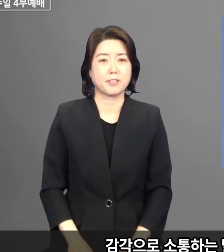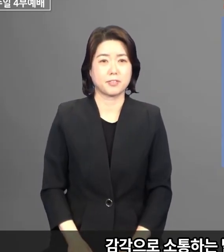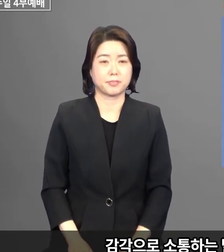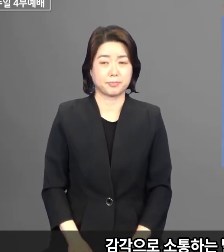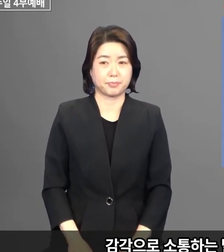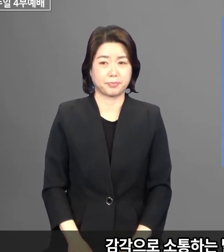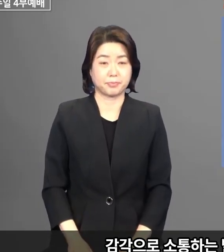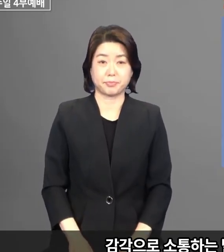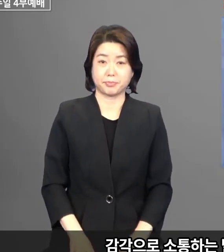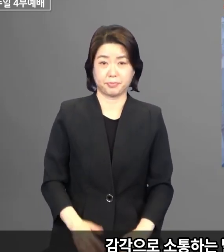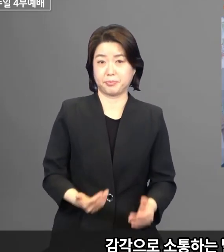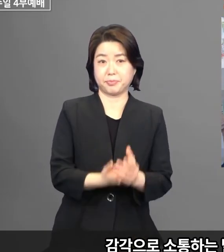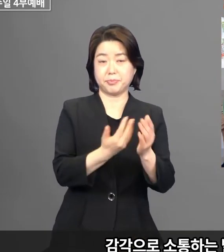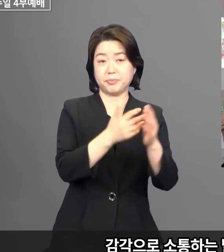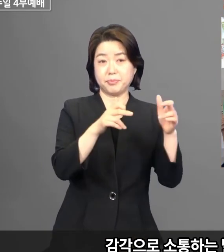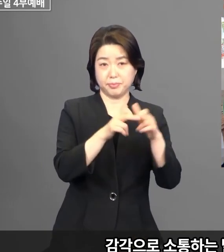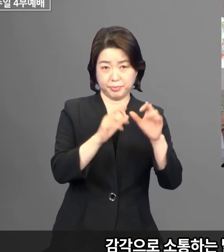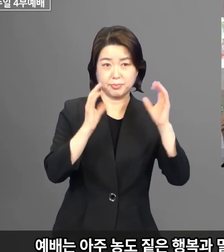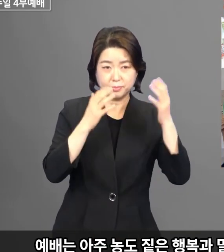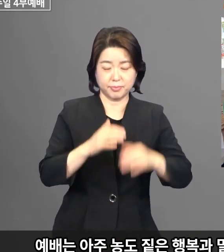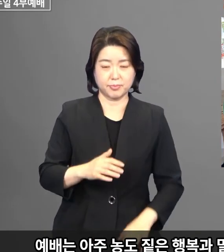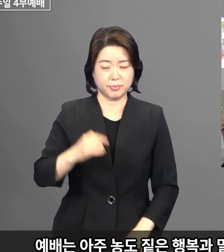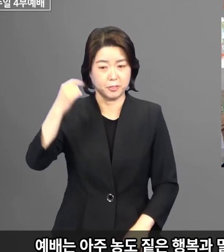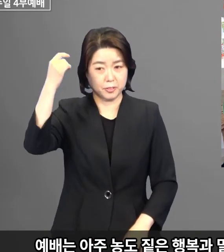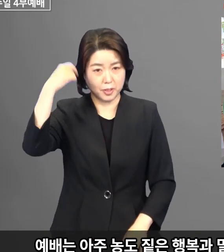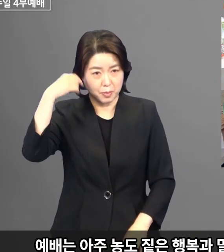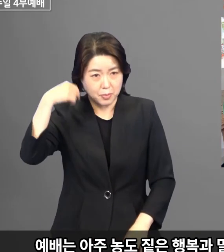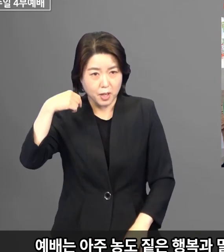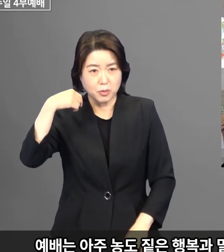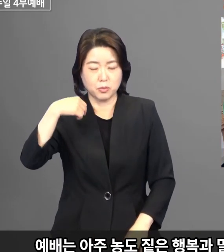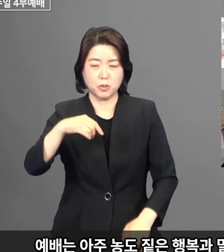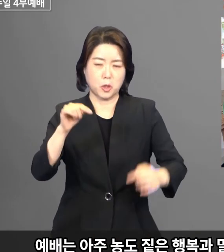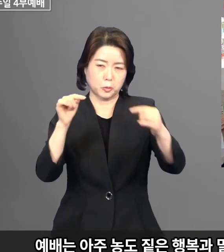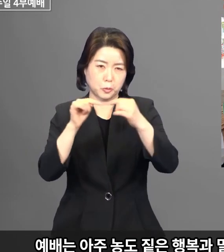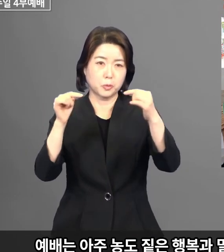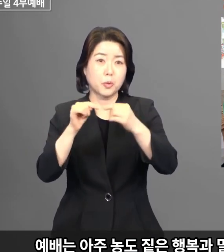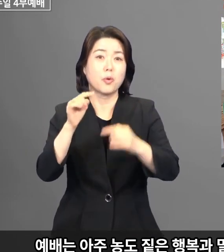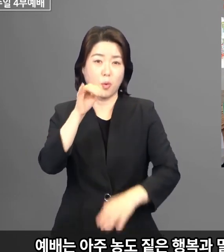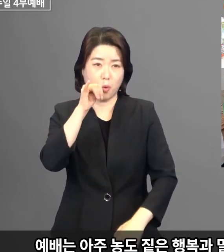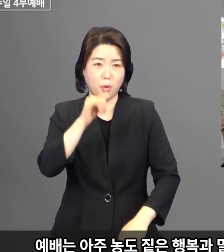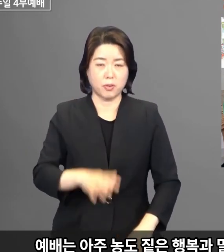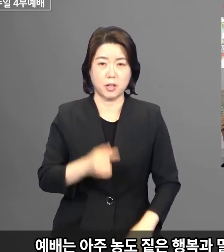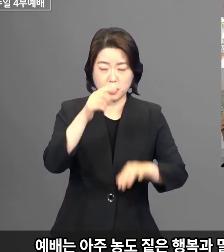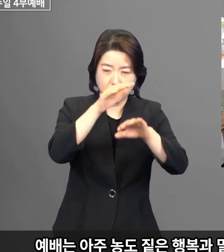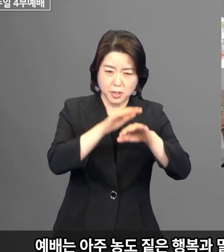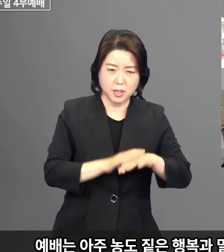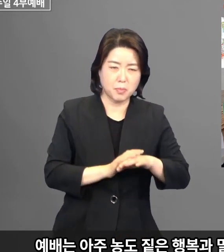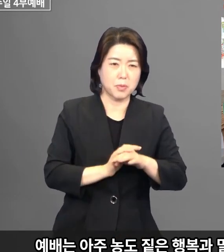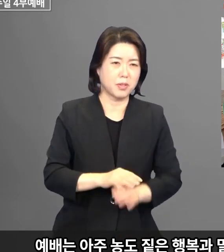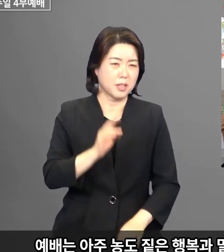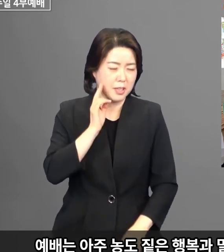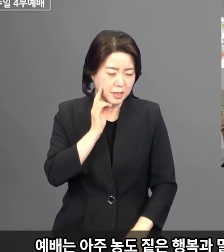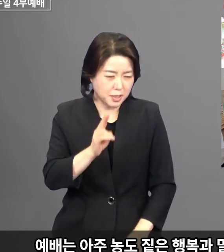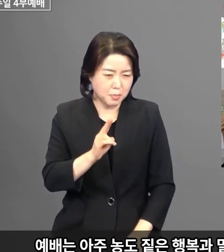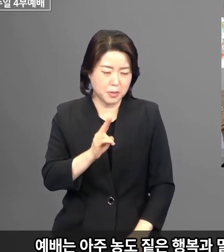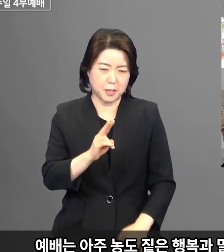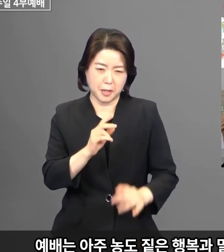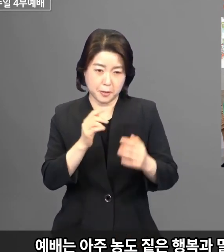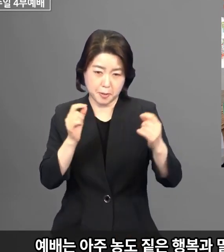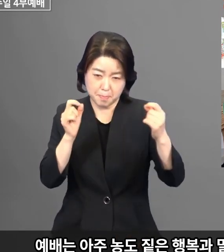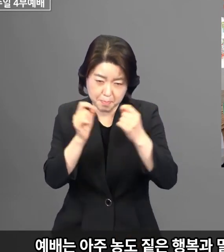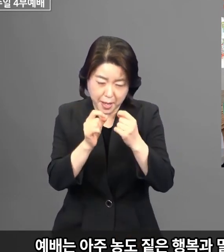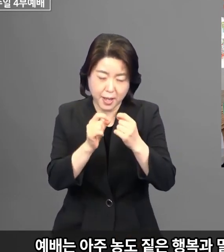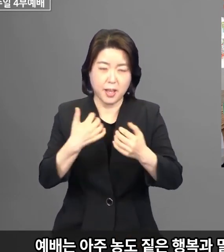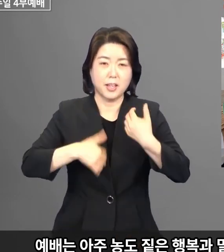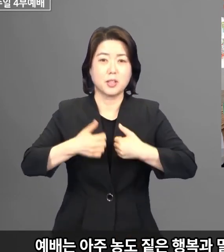감각으로 소통하는 발달장애 아이들에게 예배는 아주 농도 짙은 행복과 밀도 높은